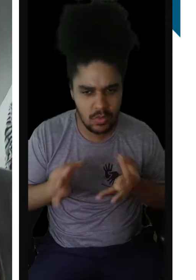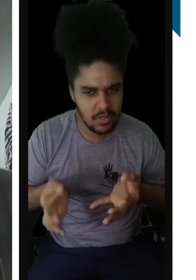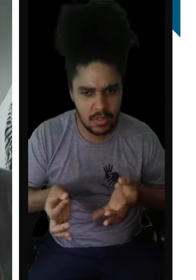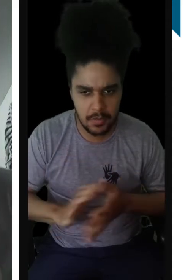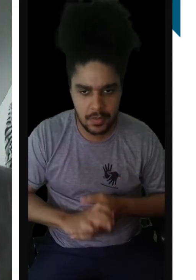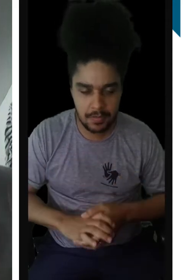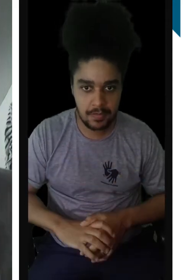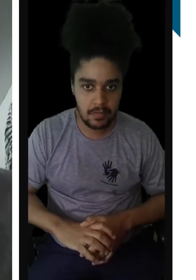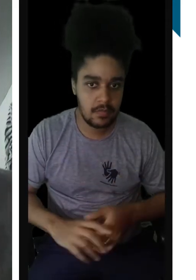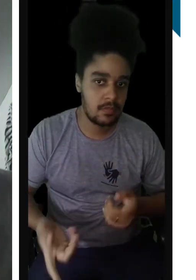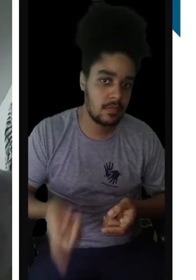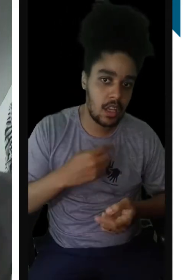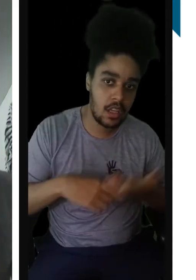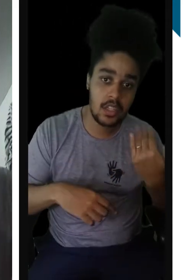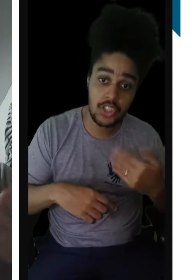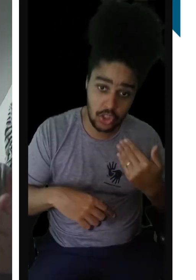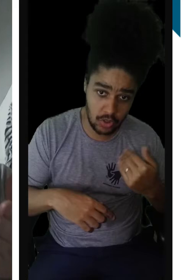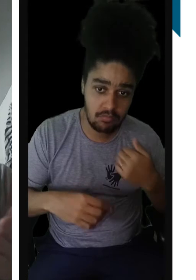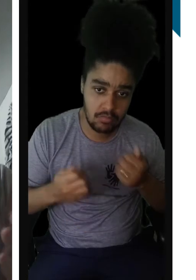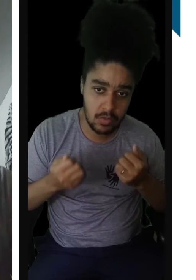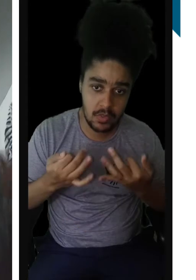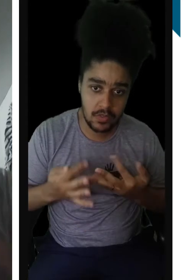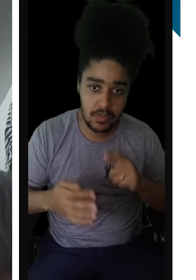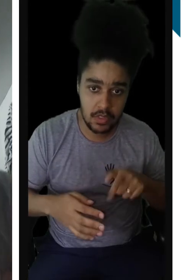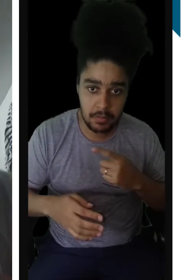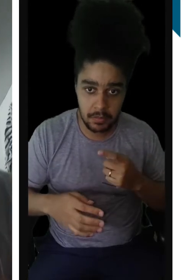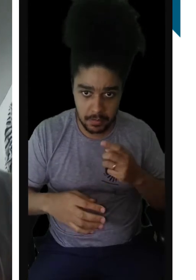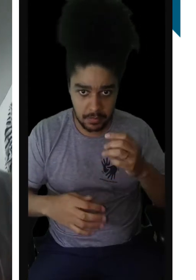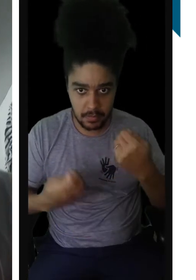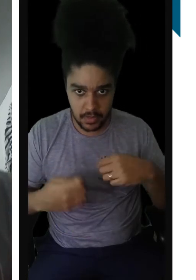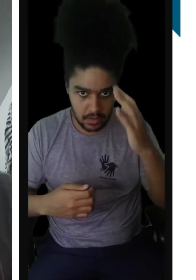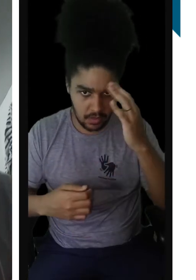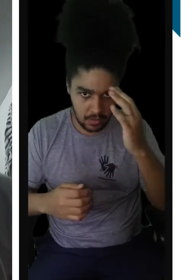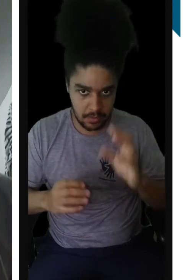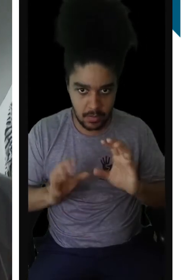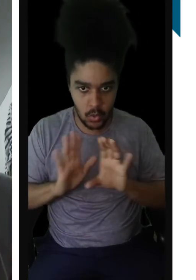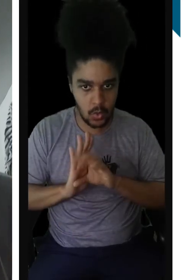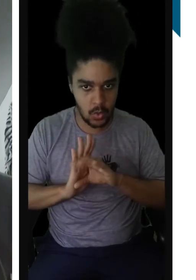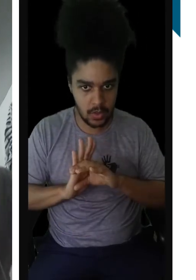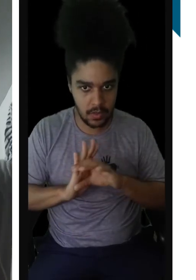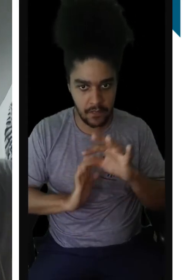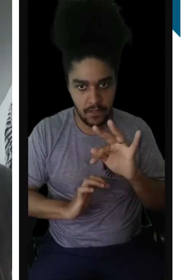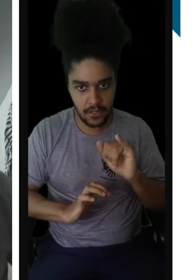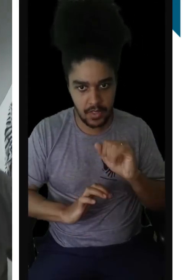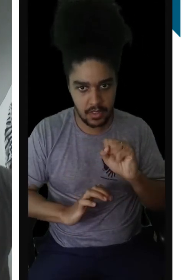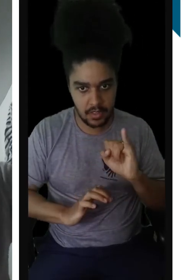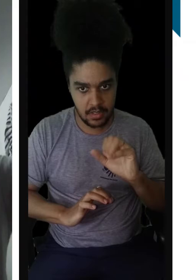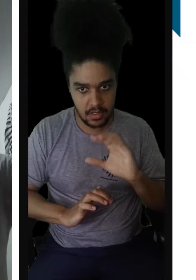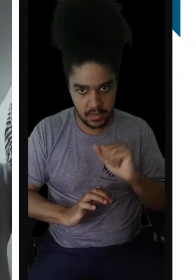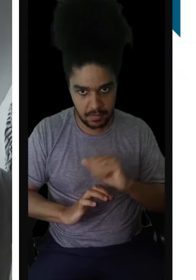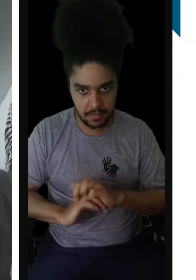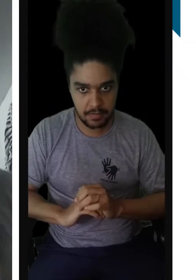simples mesmo. Antes de eu te explicar a inversão térmica, você tem que saber o conceito físico, lá da física,